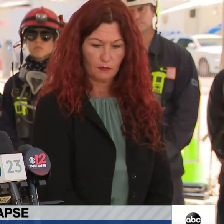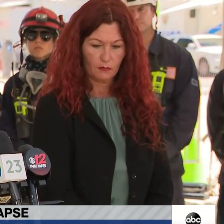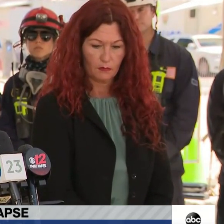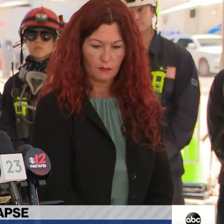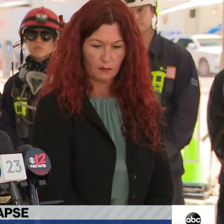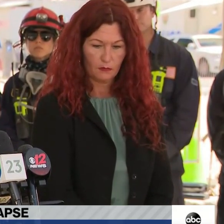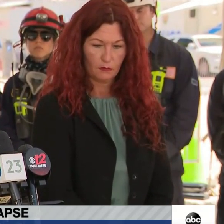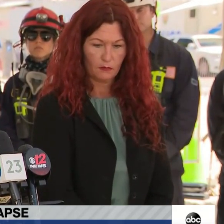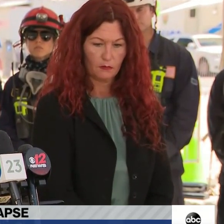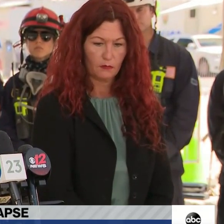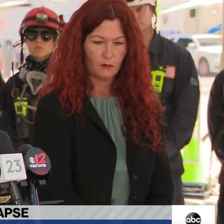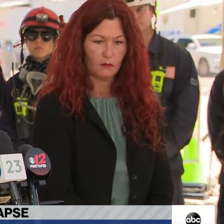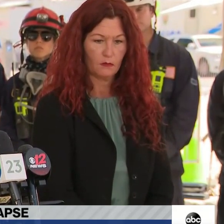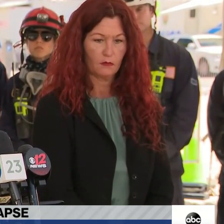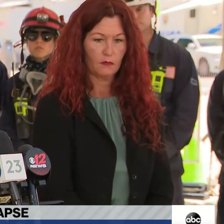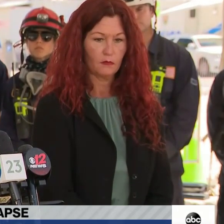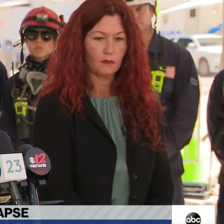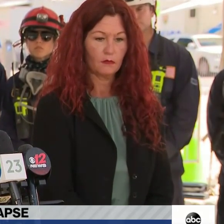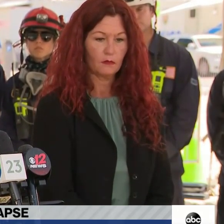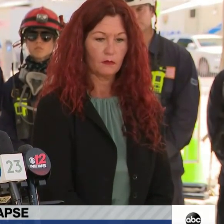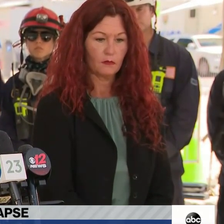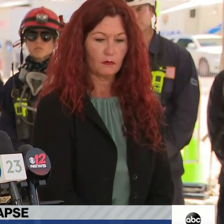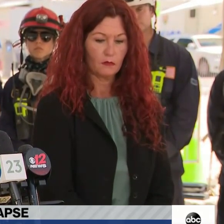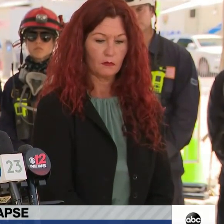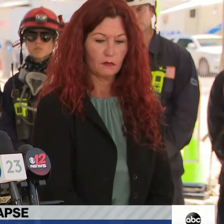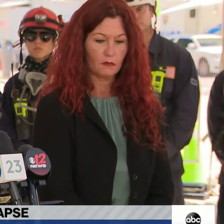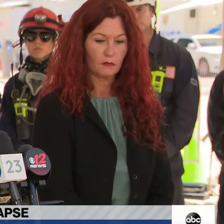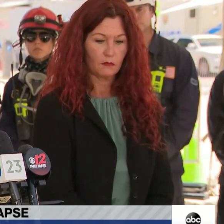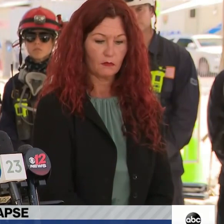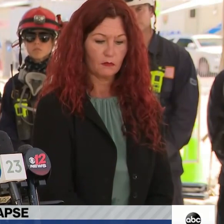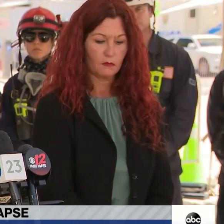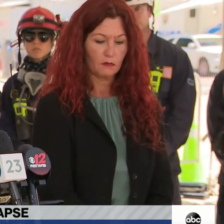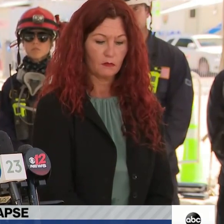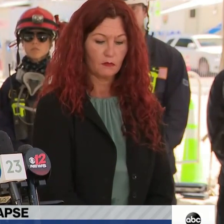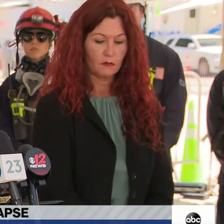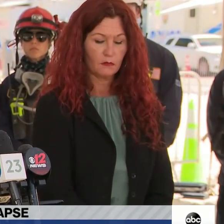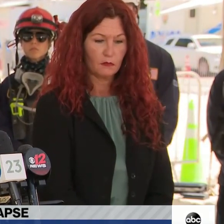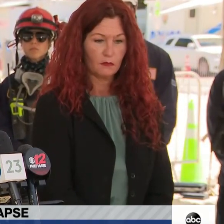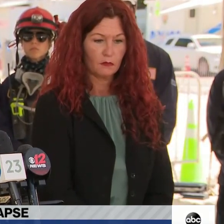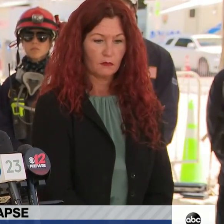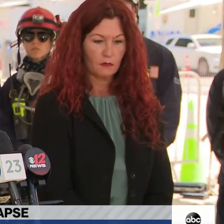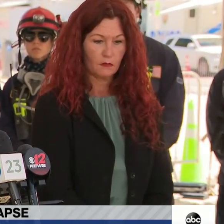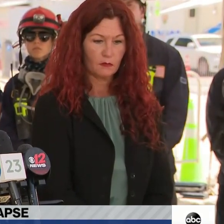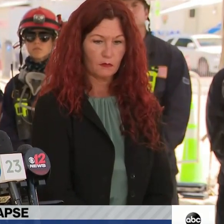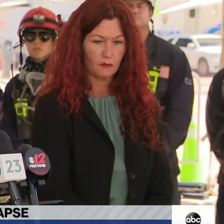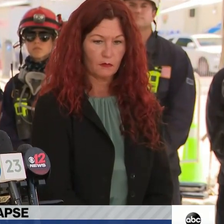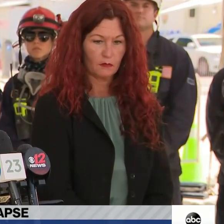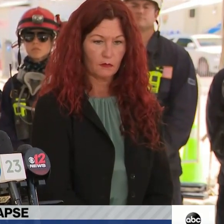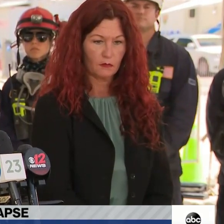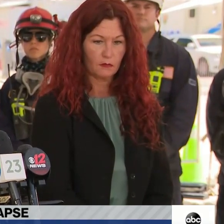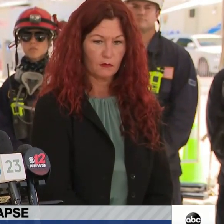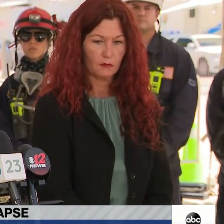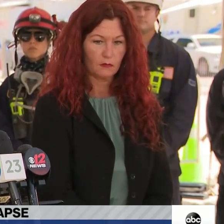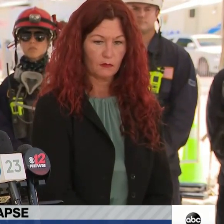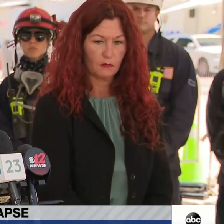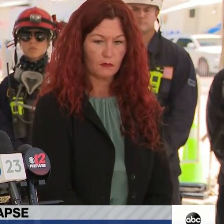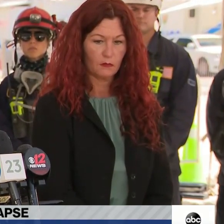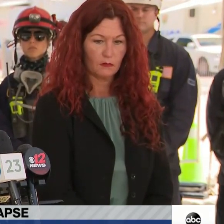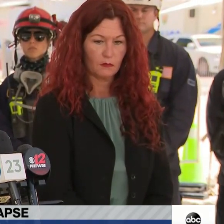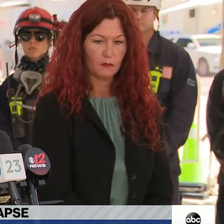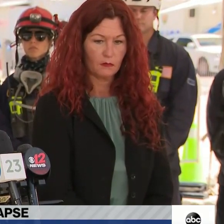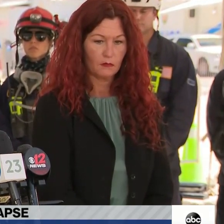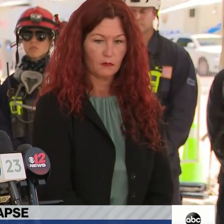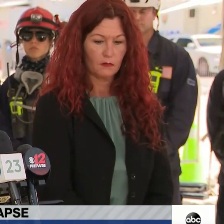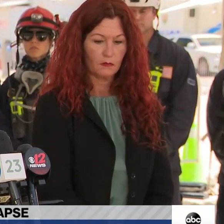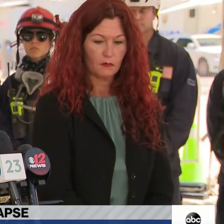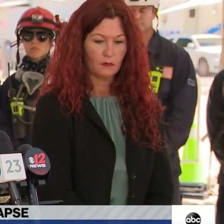la Florida. Les pedimos a todas las personas que por favor continúen monitoreando esta tormenta, ya que puede llegar a